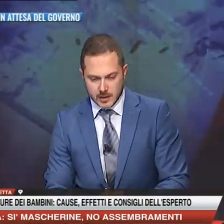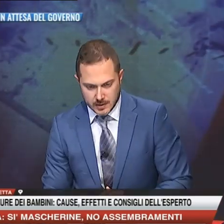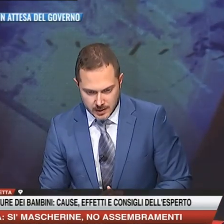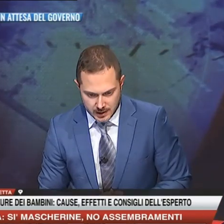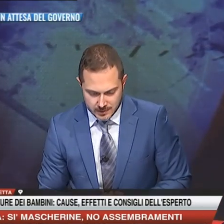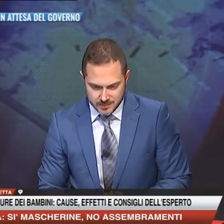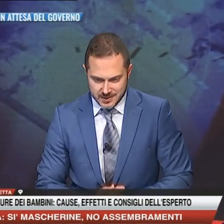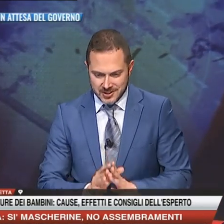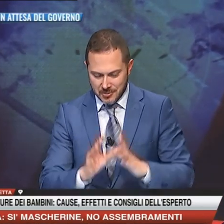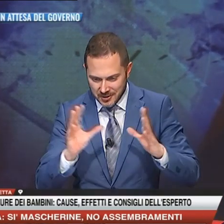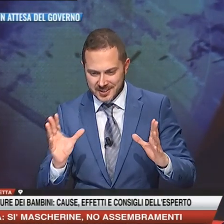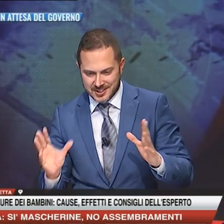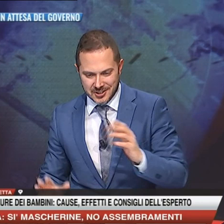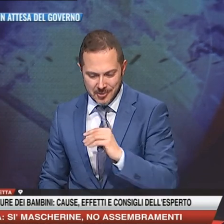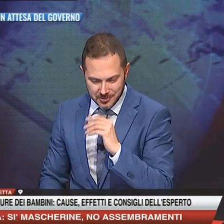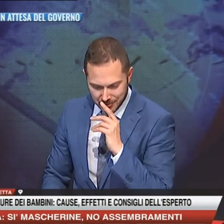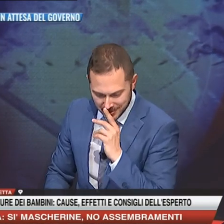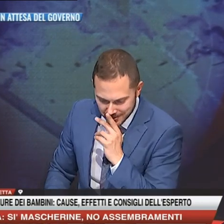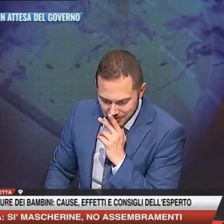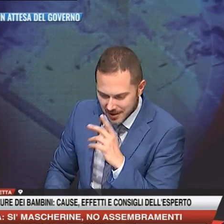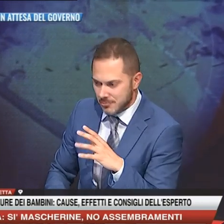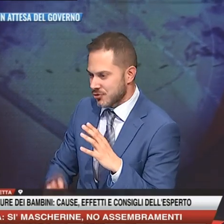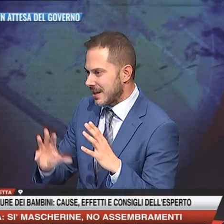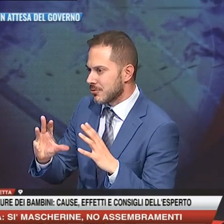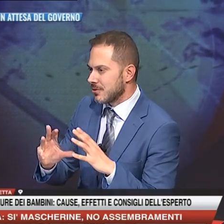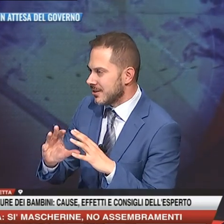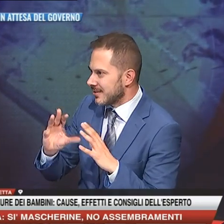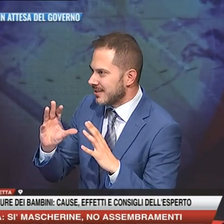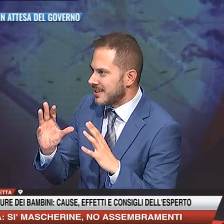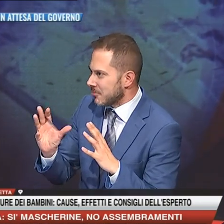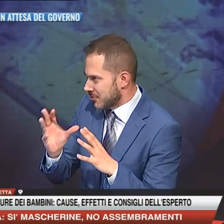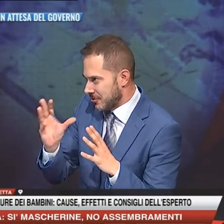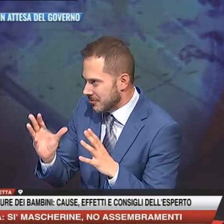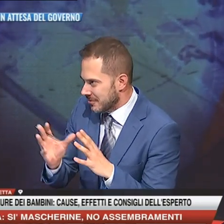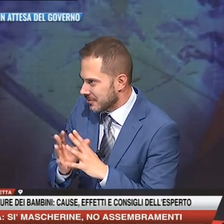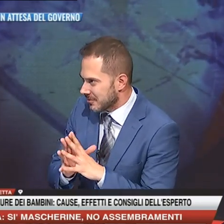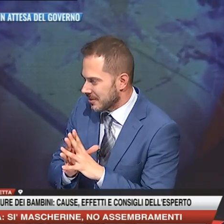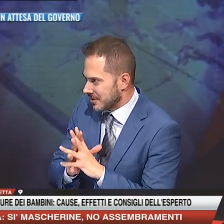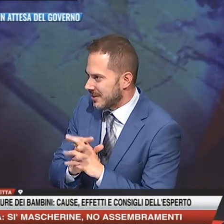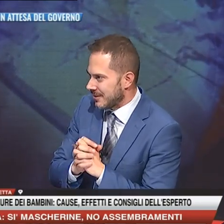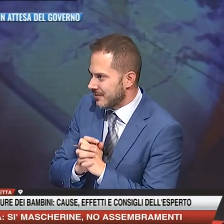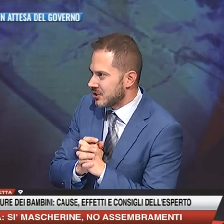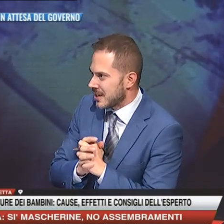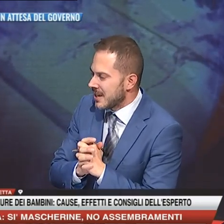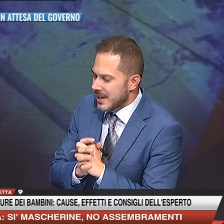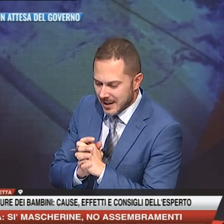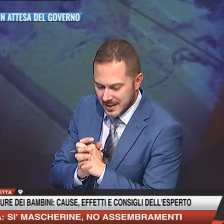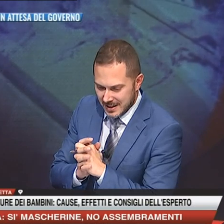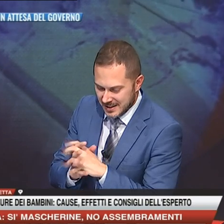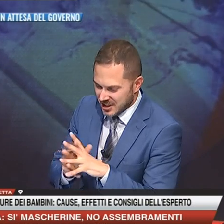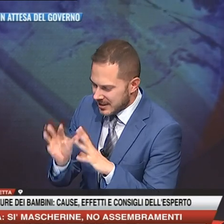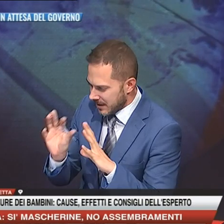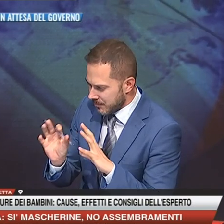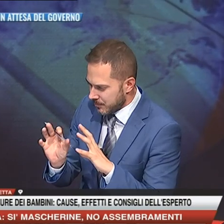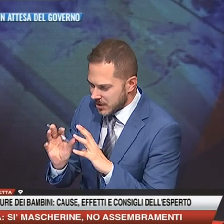Quindi diciamo, ci troviamo di fronte ad un mosaico di emozioni fondamentalmente difficile